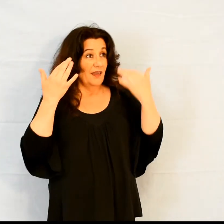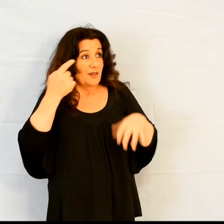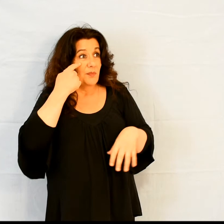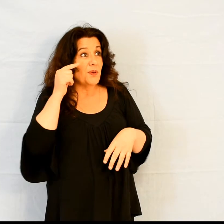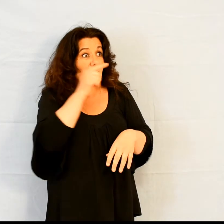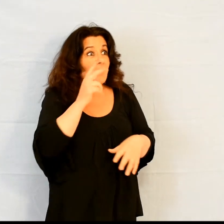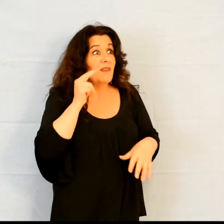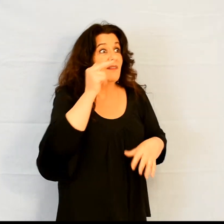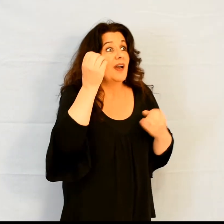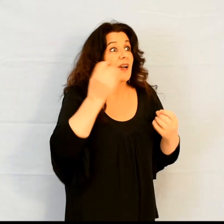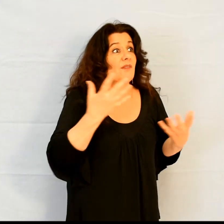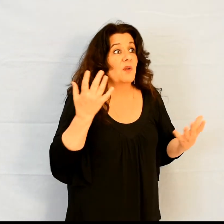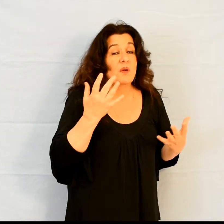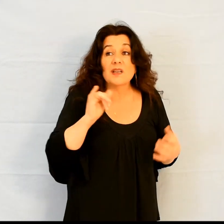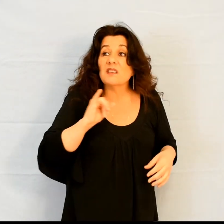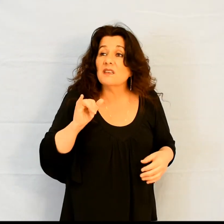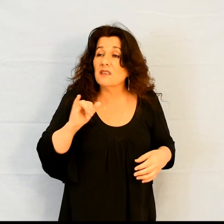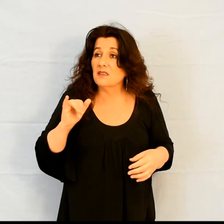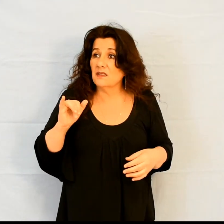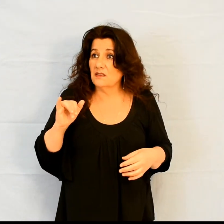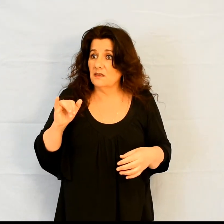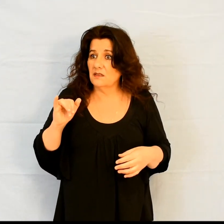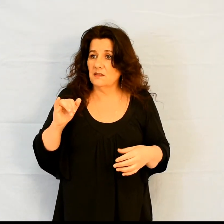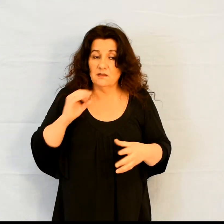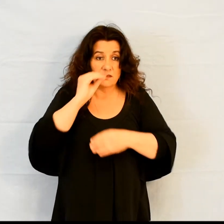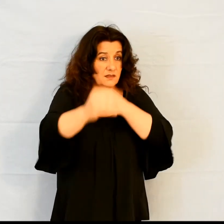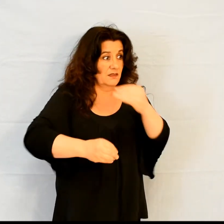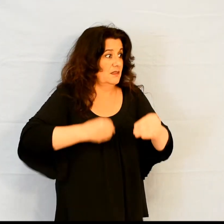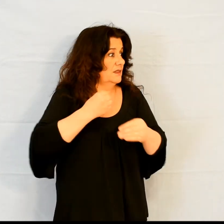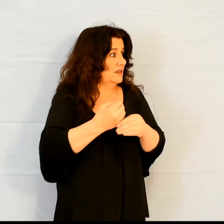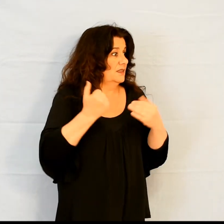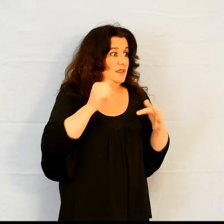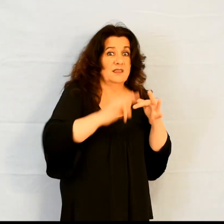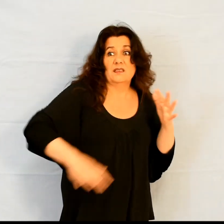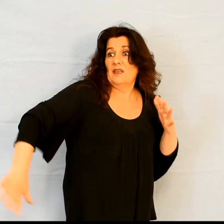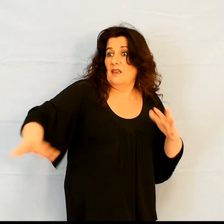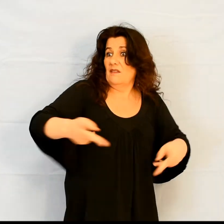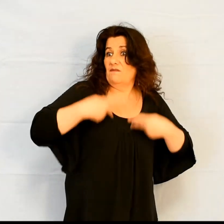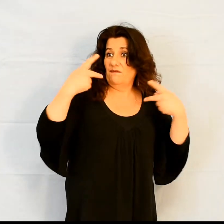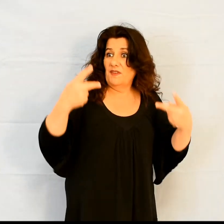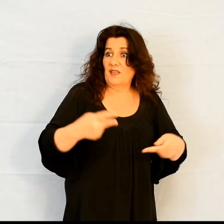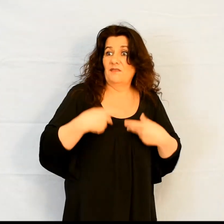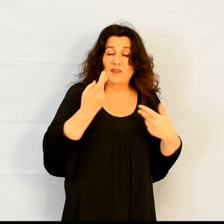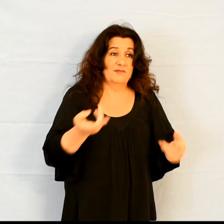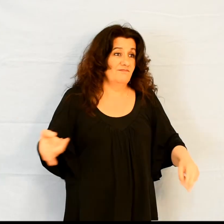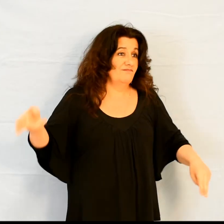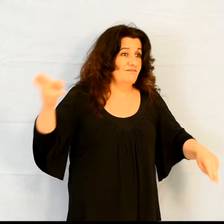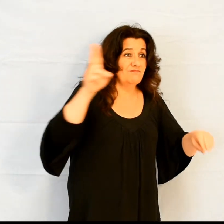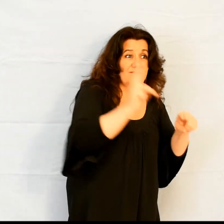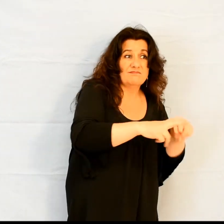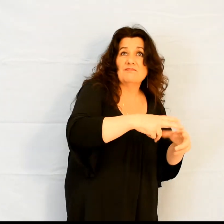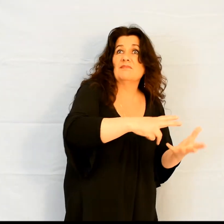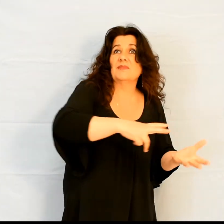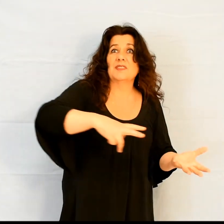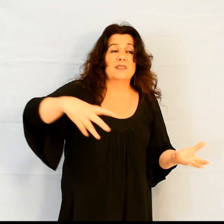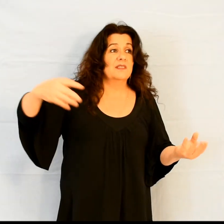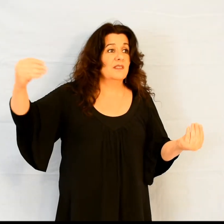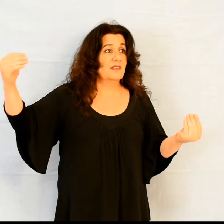Il a été retranché de la terre des vivants, frappé à mort pour les révoltes de son peuple.